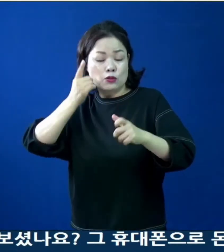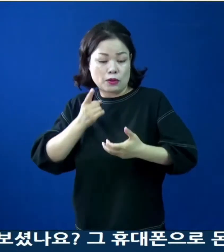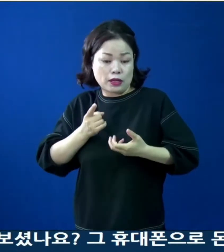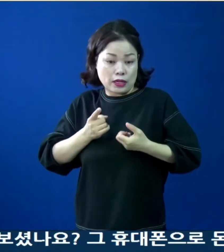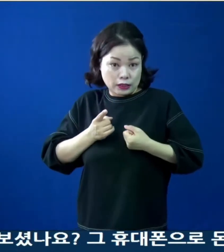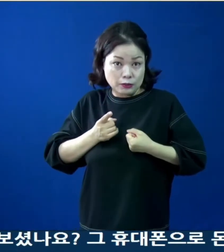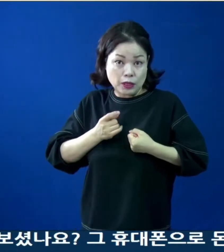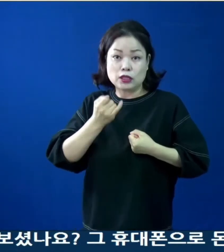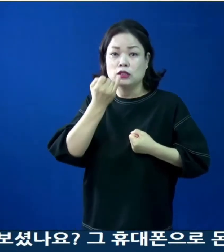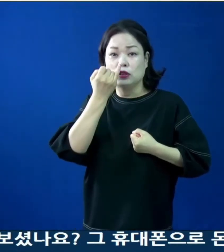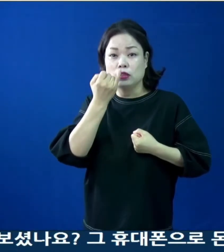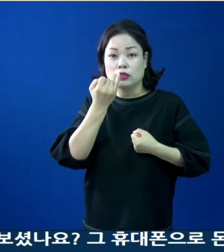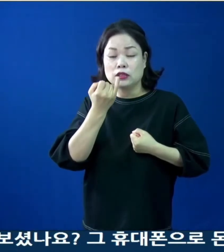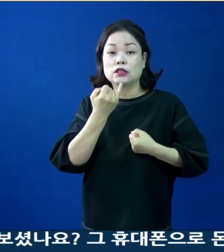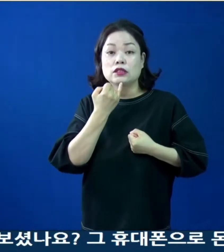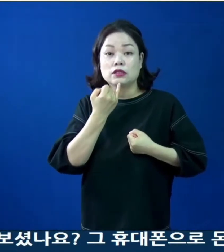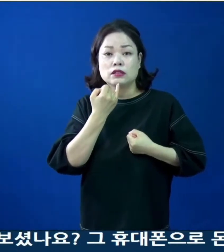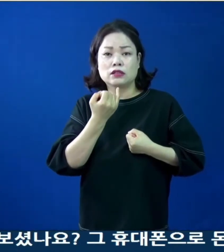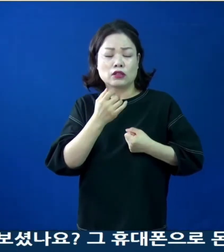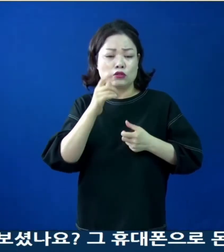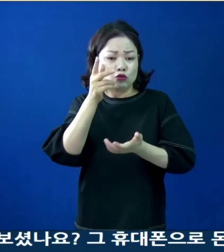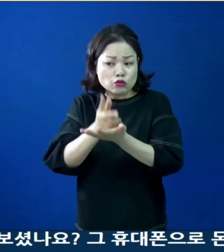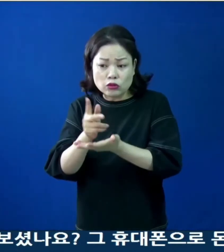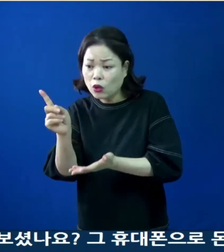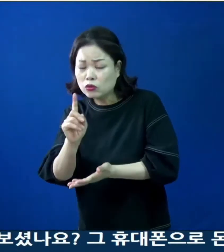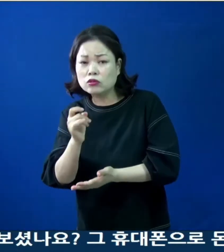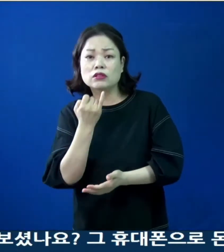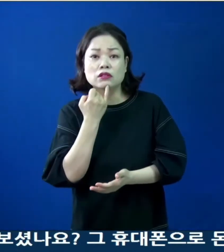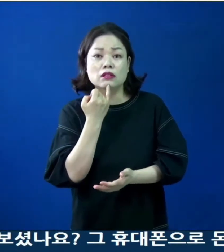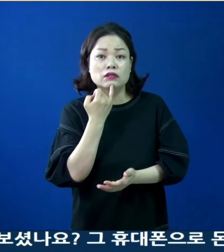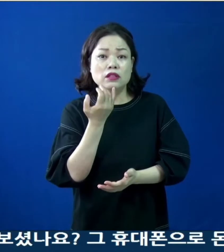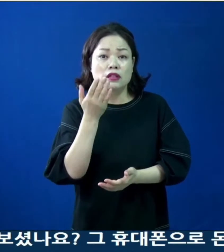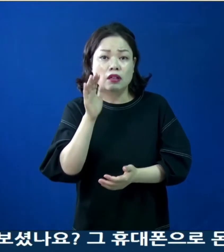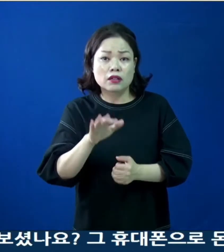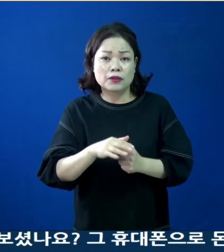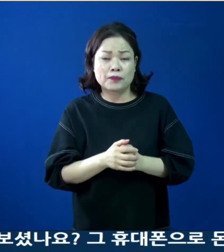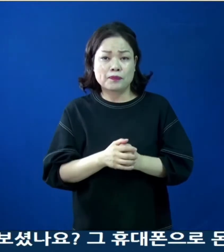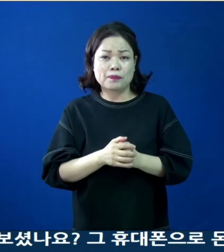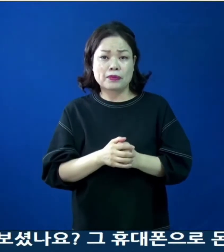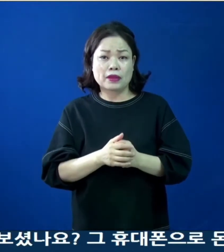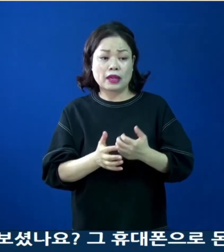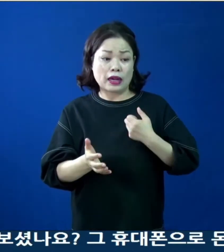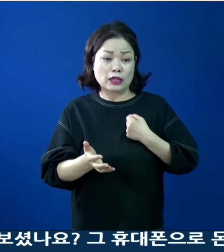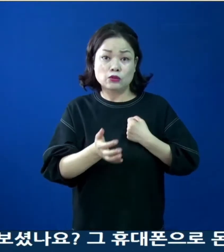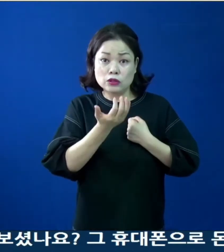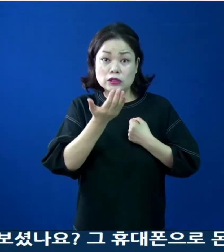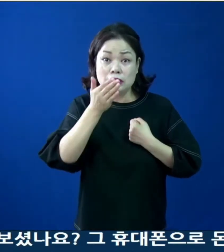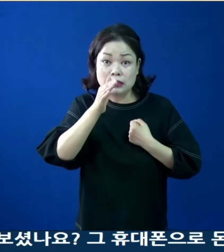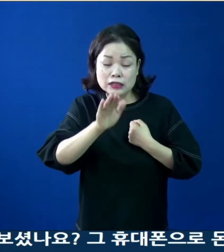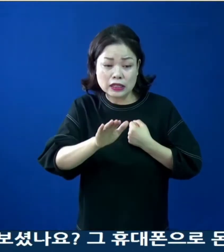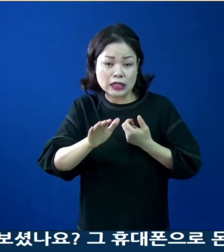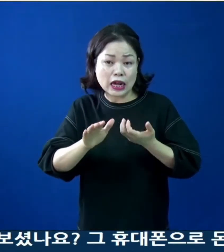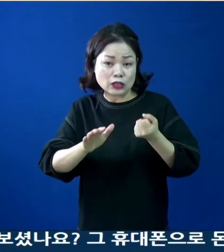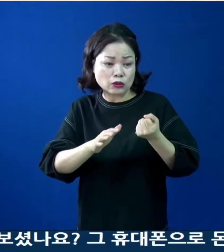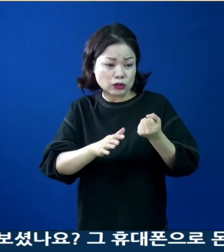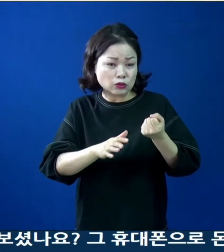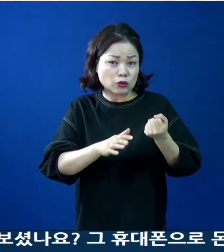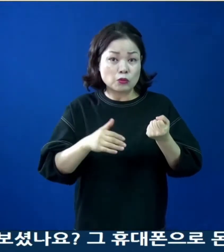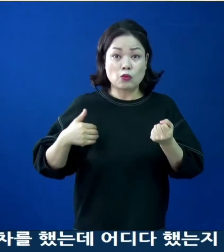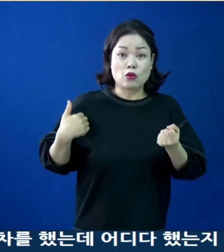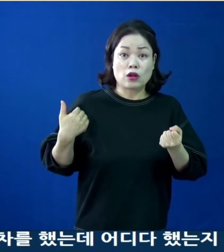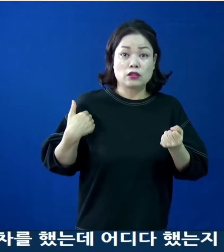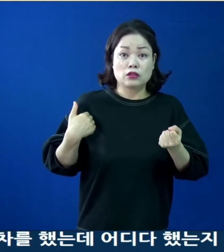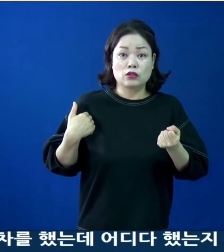간직만 했어도 주차를 어디다 했는지를 알 수 있습니다. 심지어는 가지고 있는데 가지고 있는지조차도